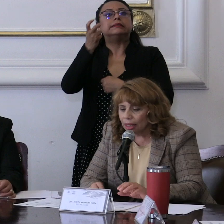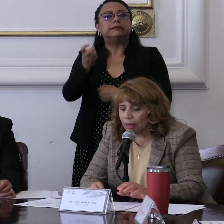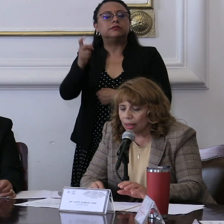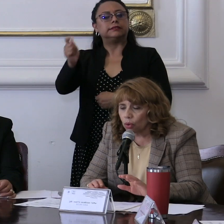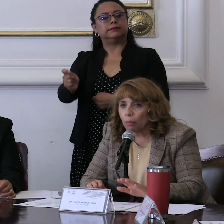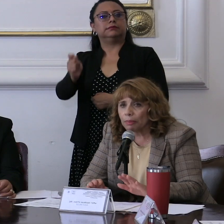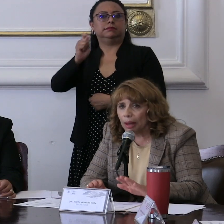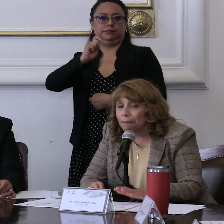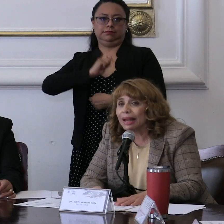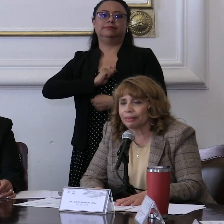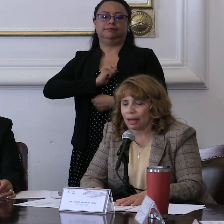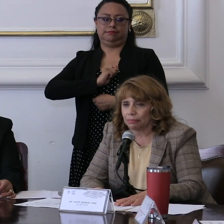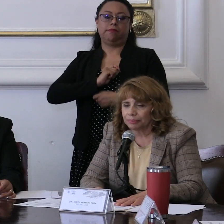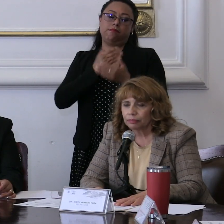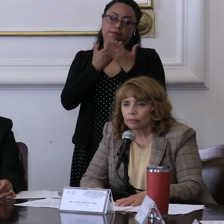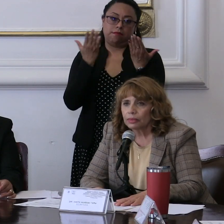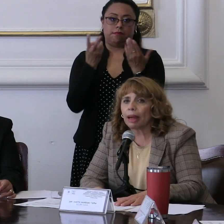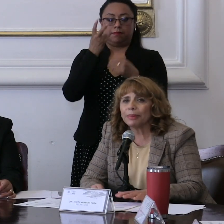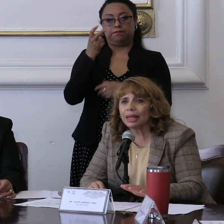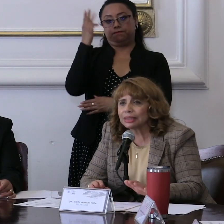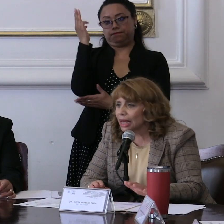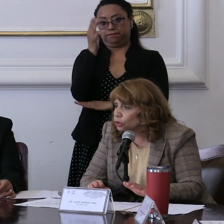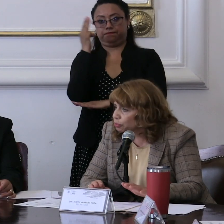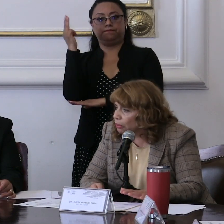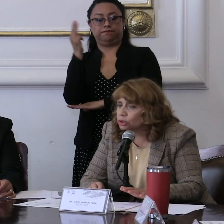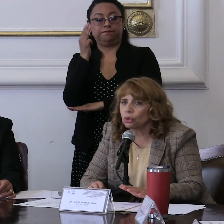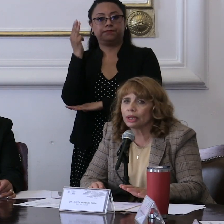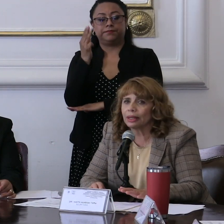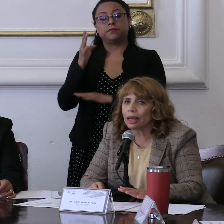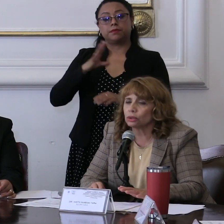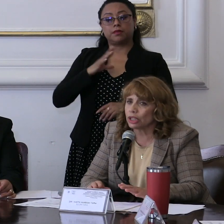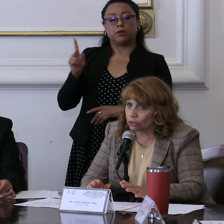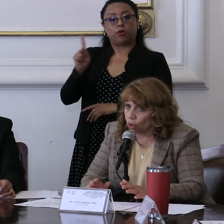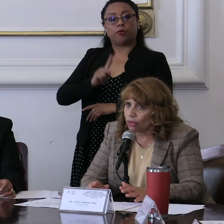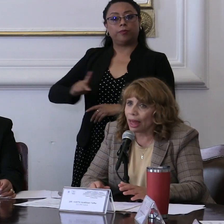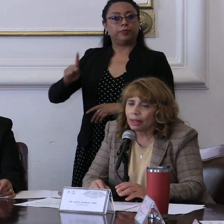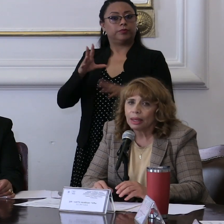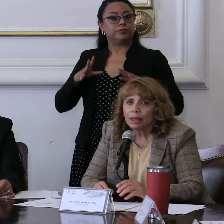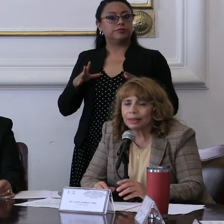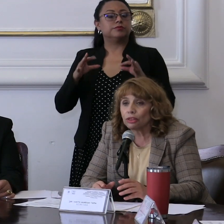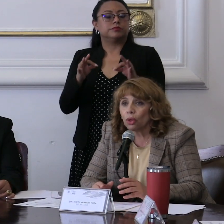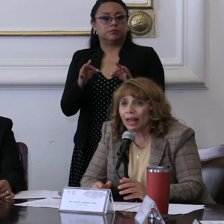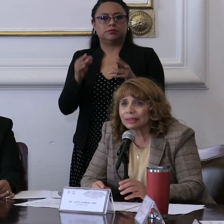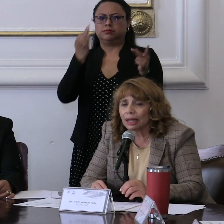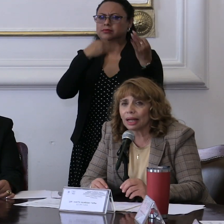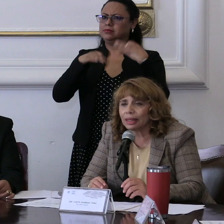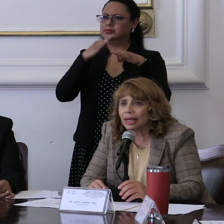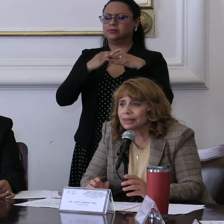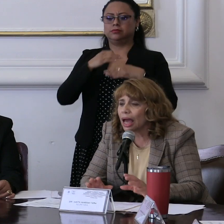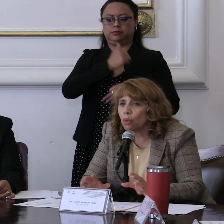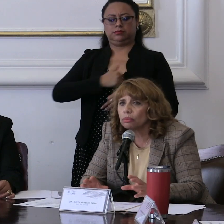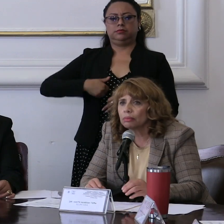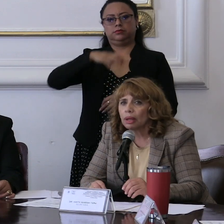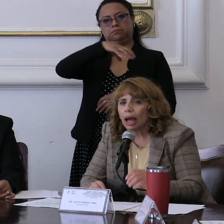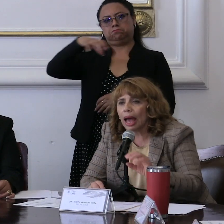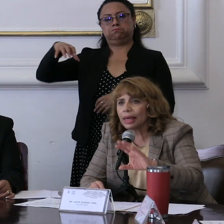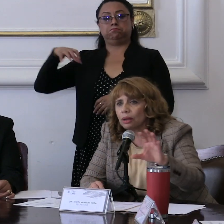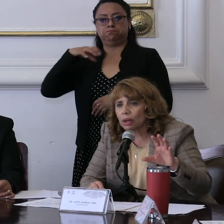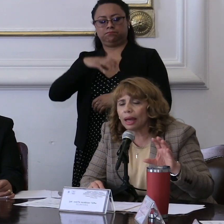Y como en Milpalta, también están los pueblos originarios de todas las alcaldías, que